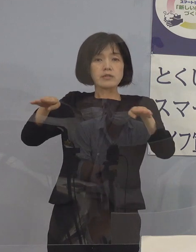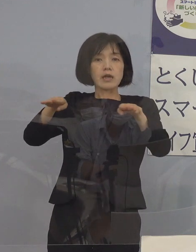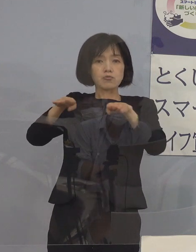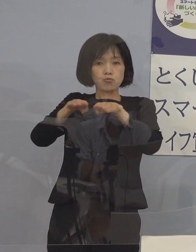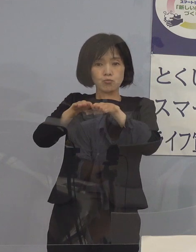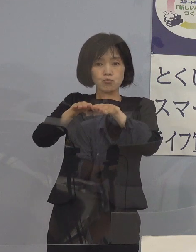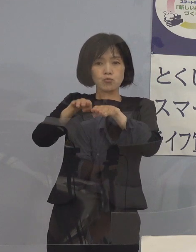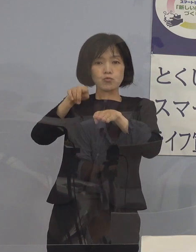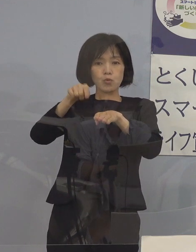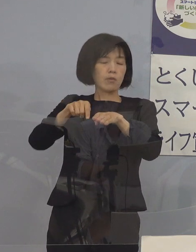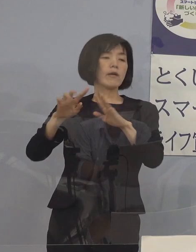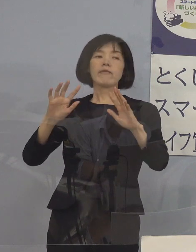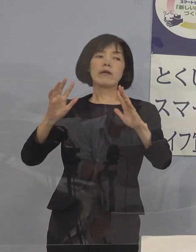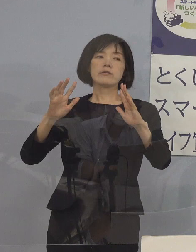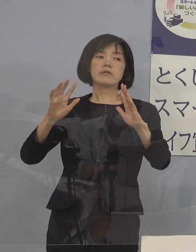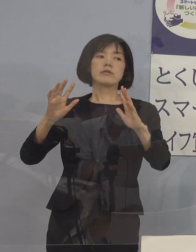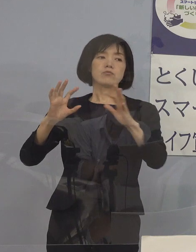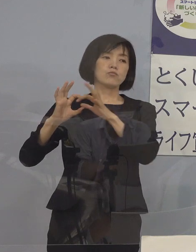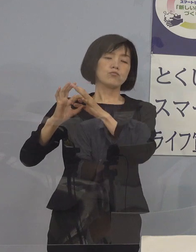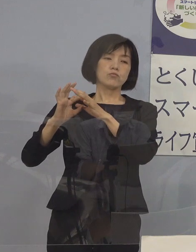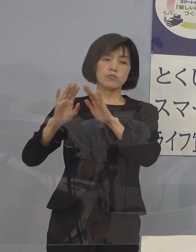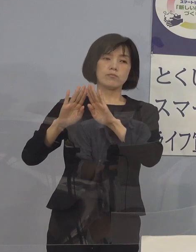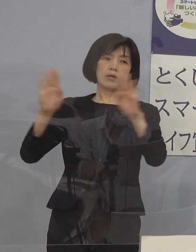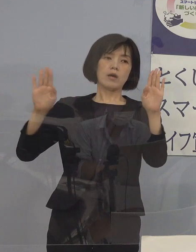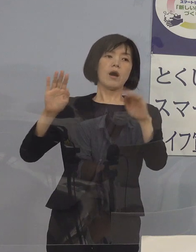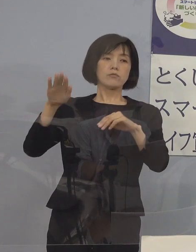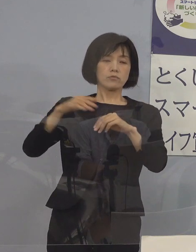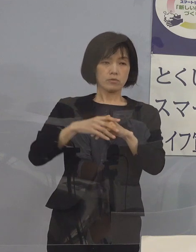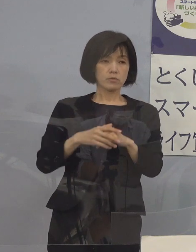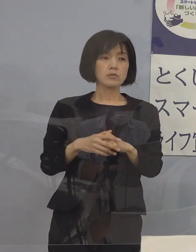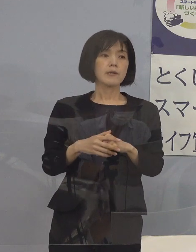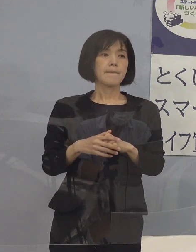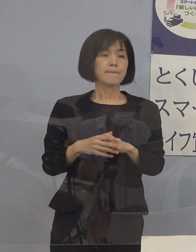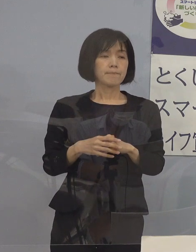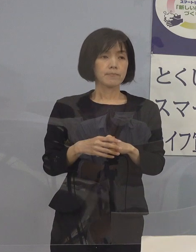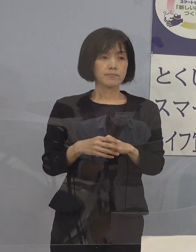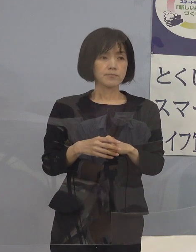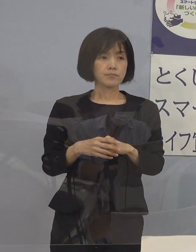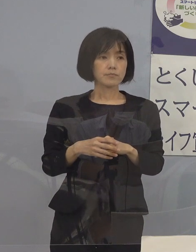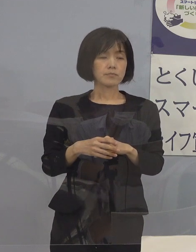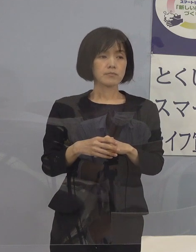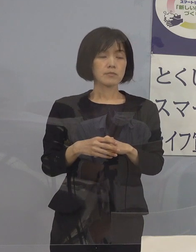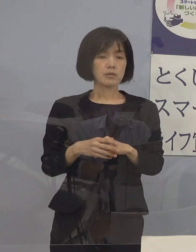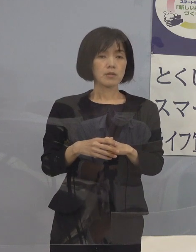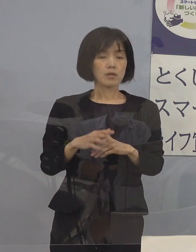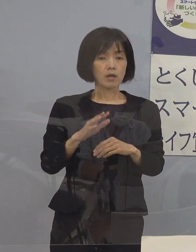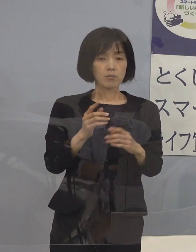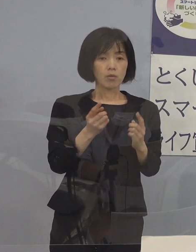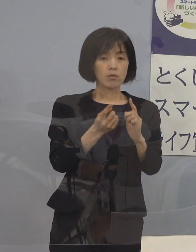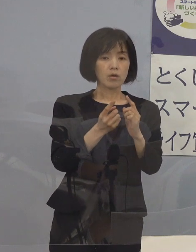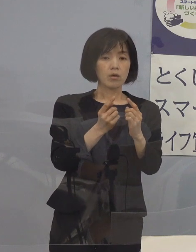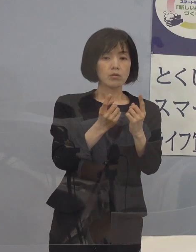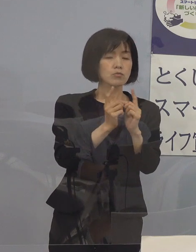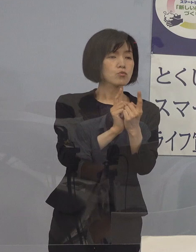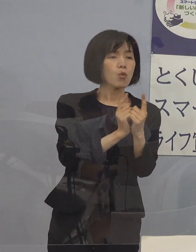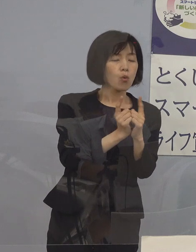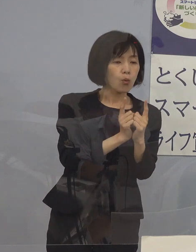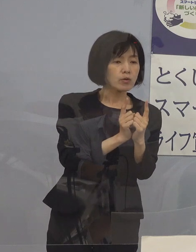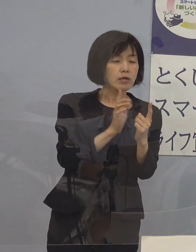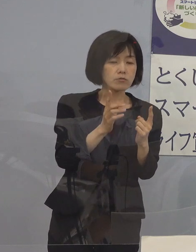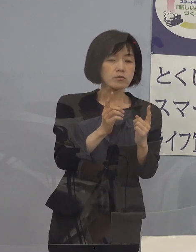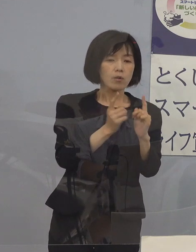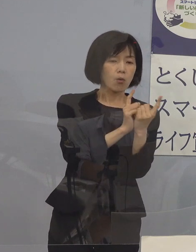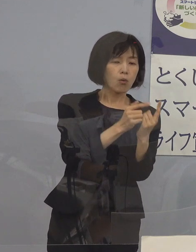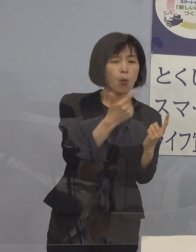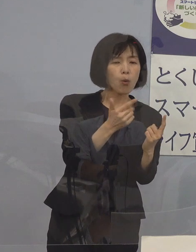形は出ておりません。ただ先ほどからお話があるように、いわゆる濃厚接触者ではなくて接